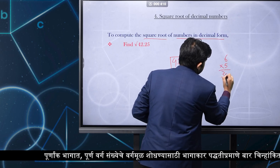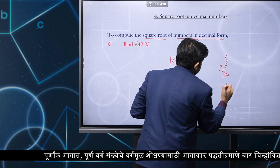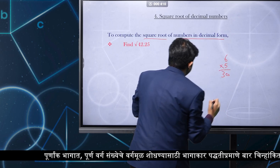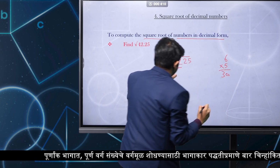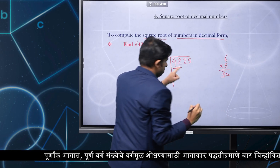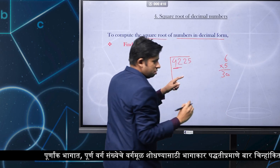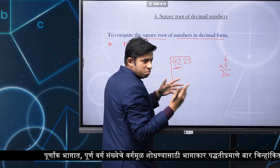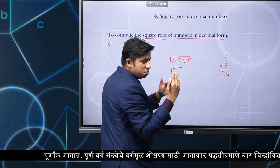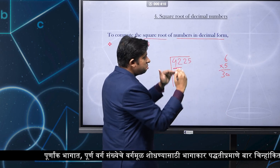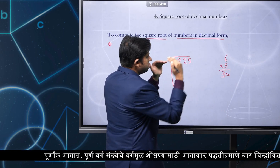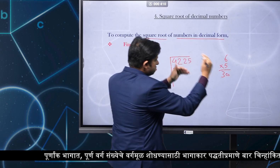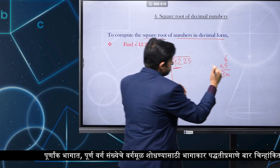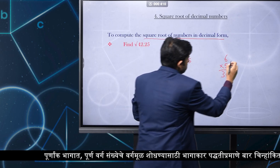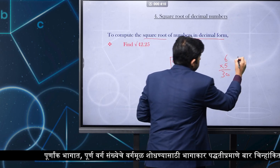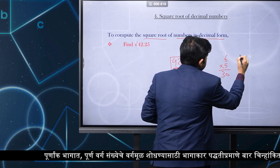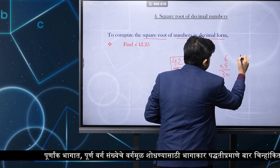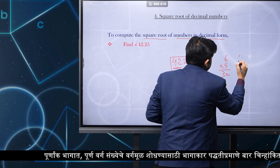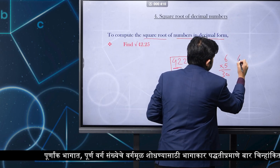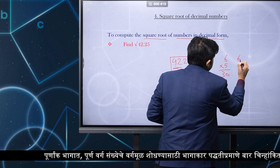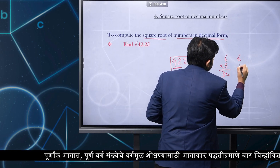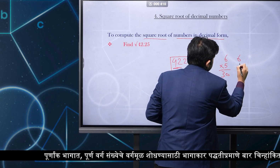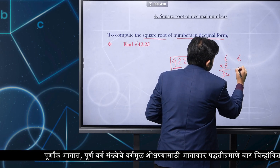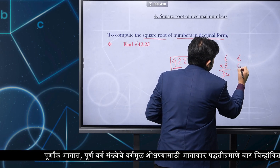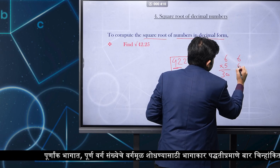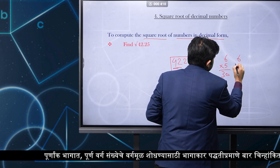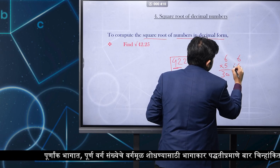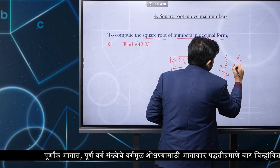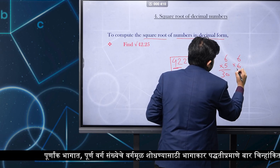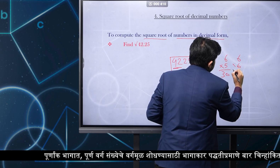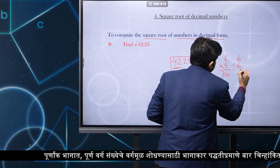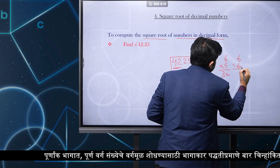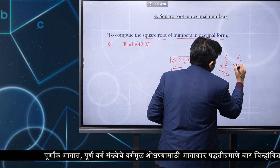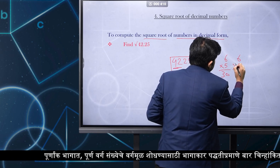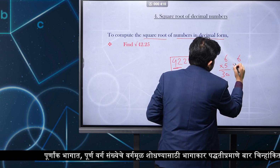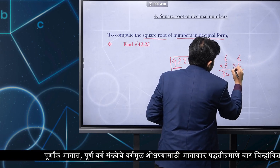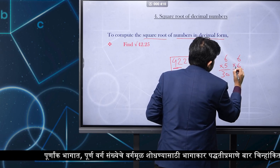शोधण्यासाठी भागाकार पद्धतीने बार चिन्हांकित करा.